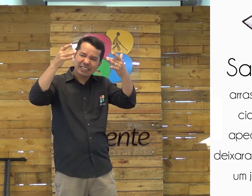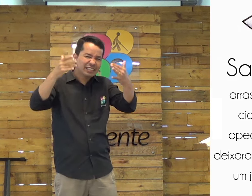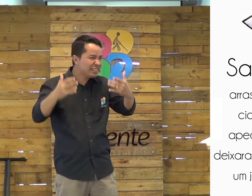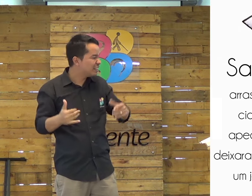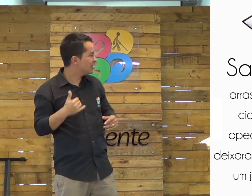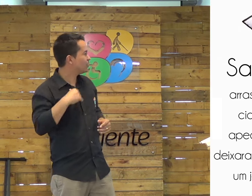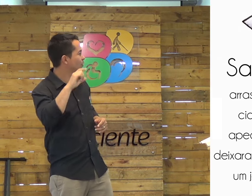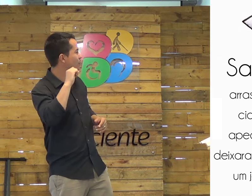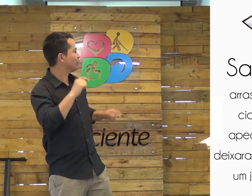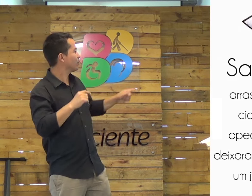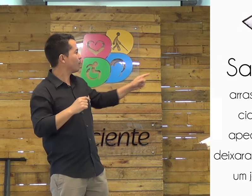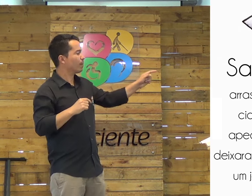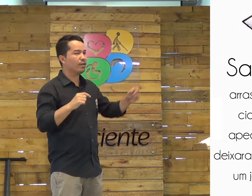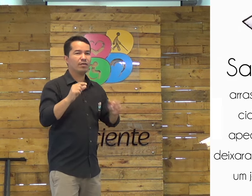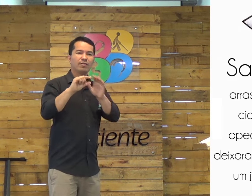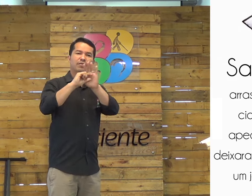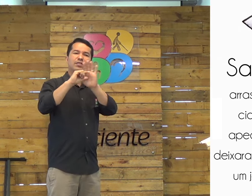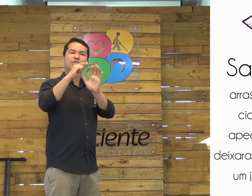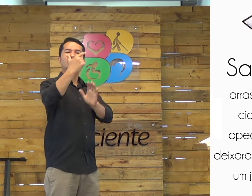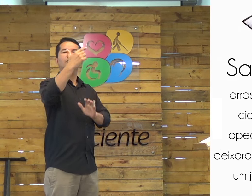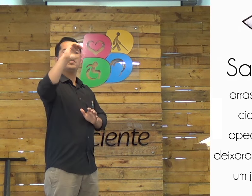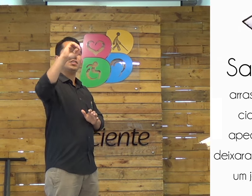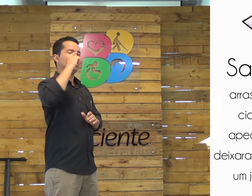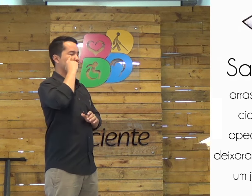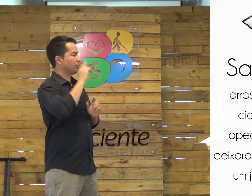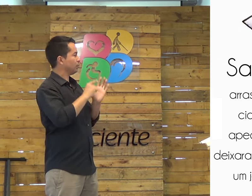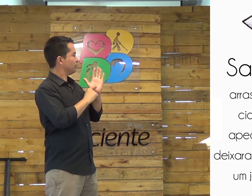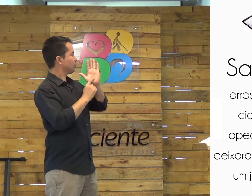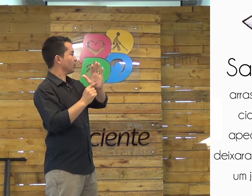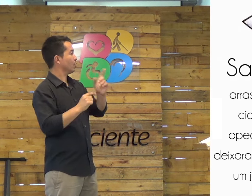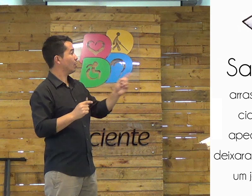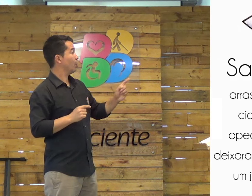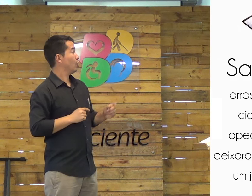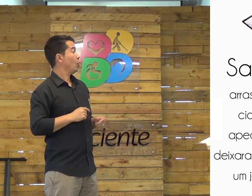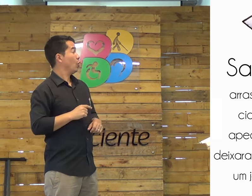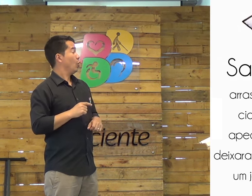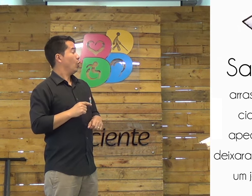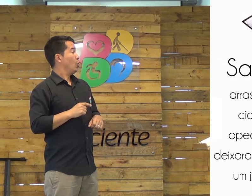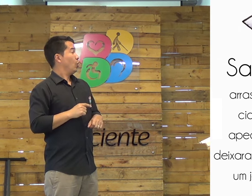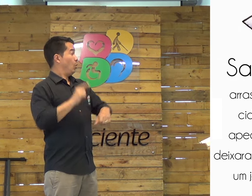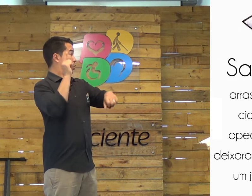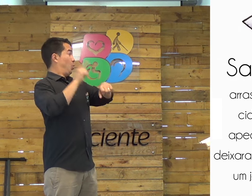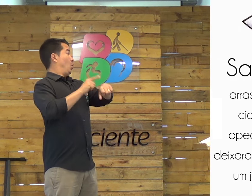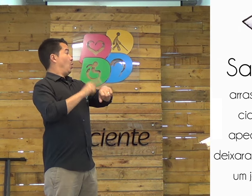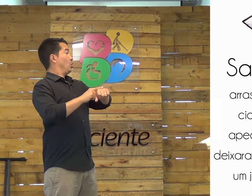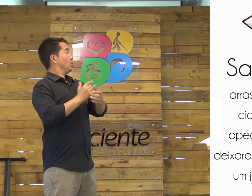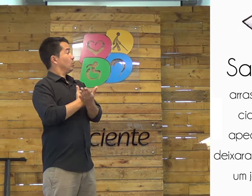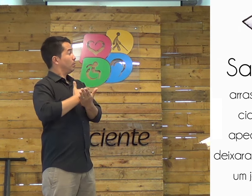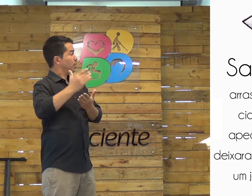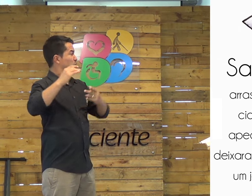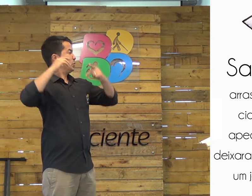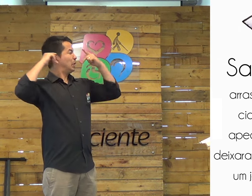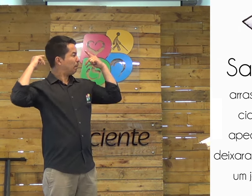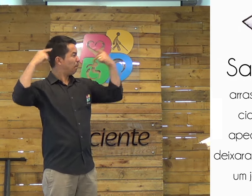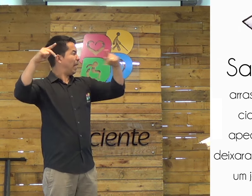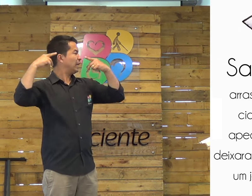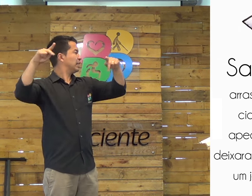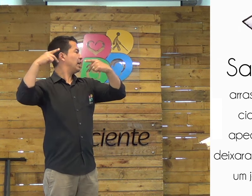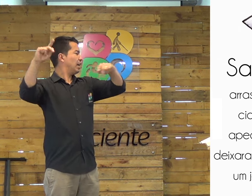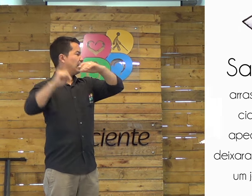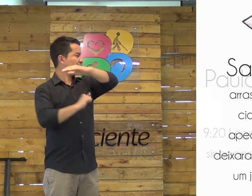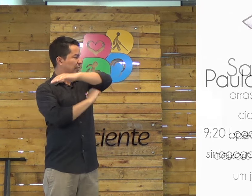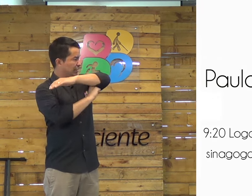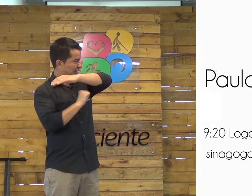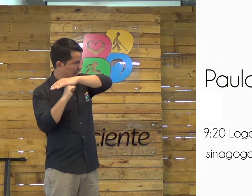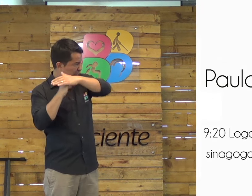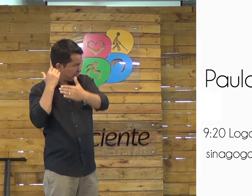né? Muitos versículos mesmo. Então eu peguei só o versículo 20 para falar para vocês. Logo